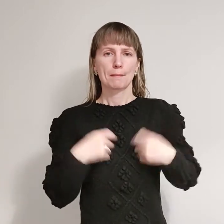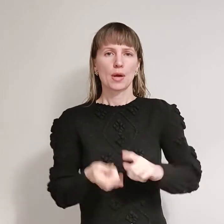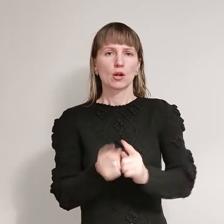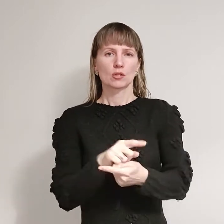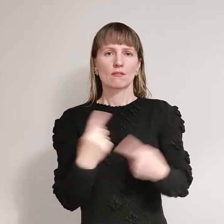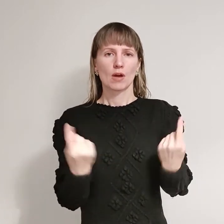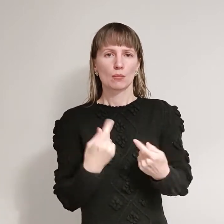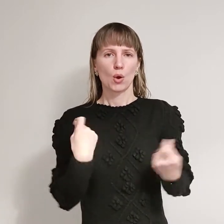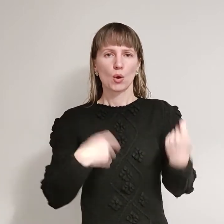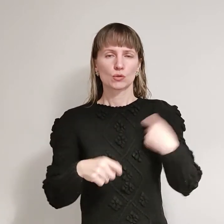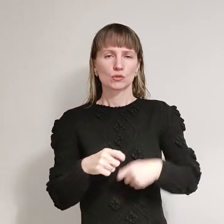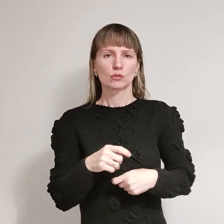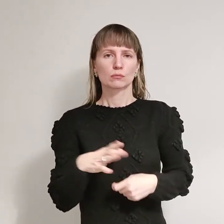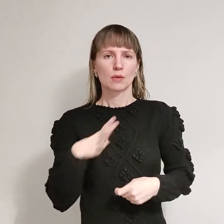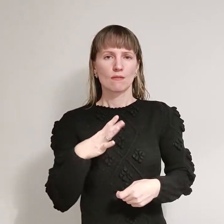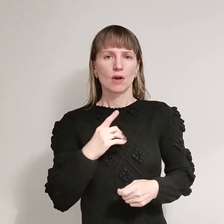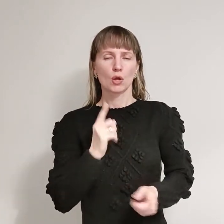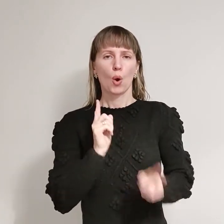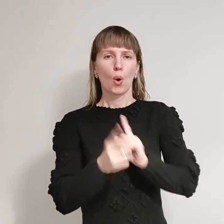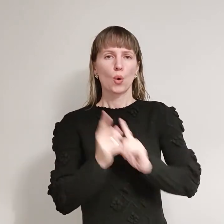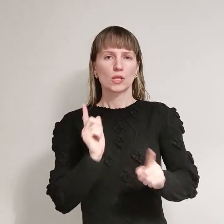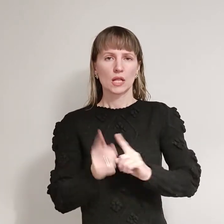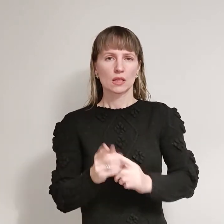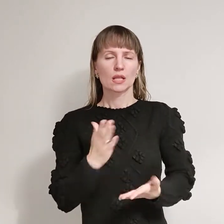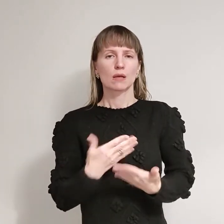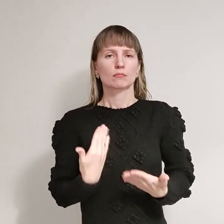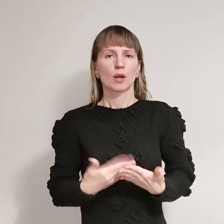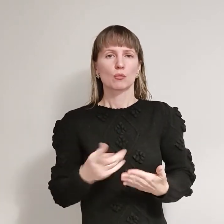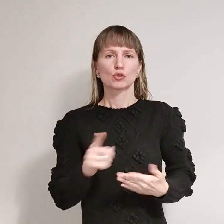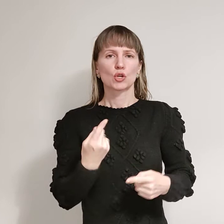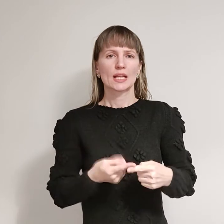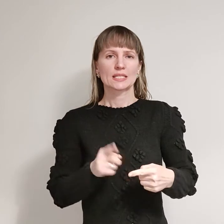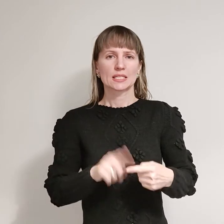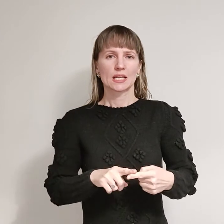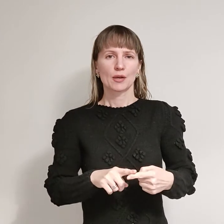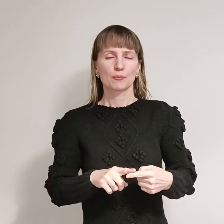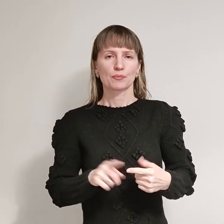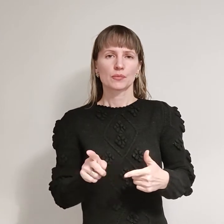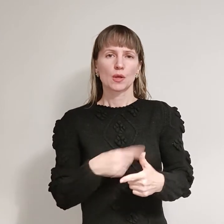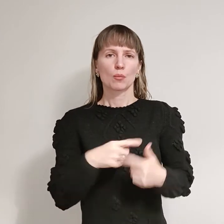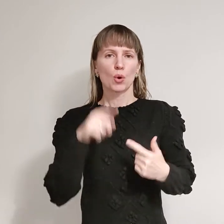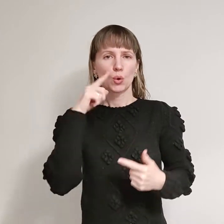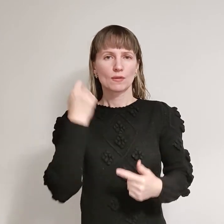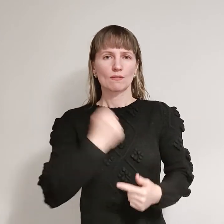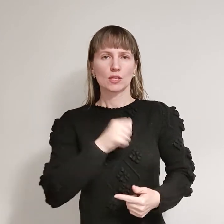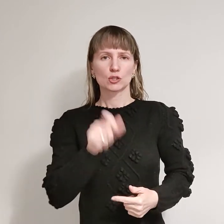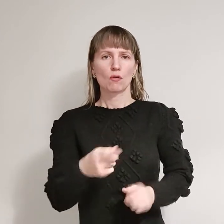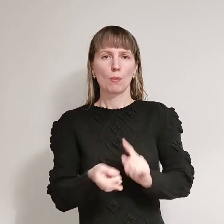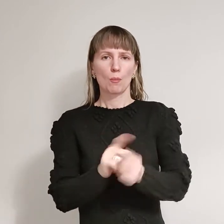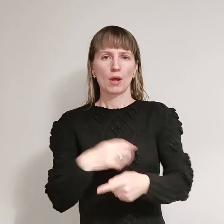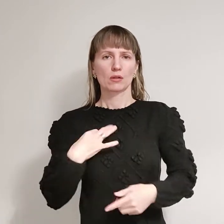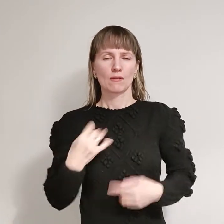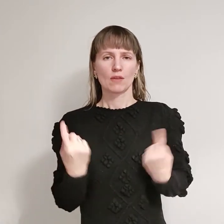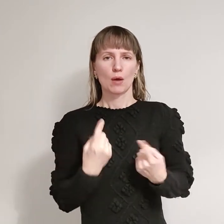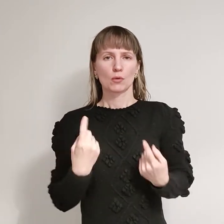цивільне, часом ходять. Є припущення, що це, власне, або російські військові переодягнені в цивільне. Чому? Тому